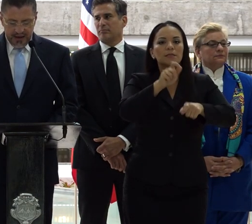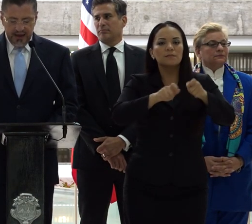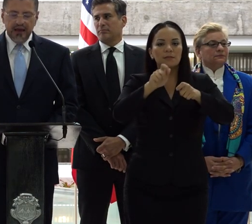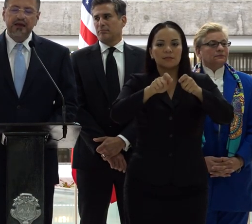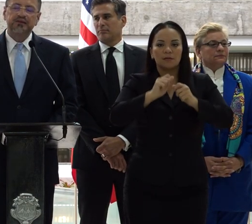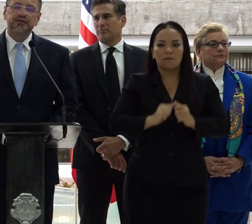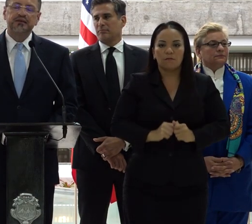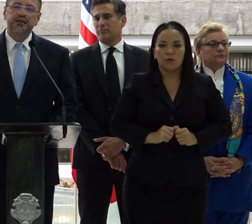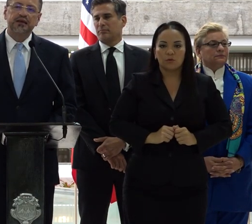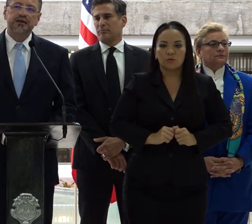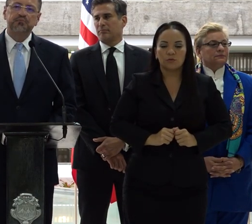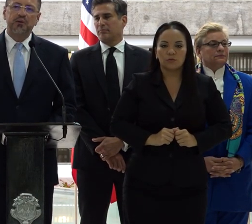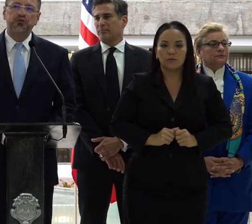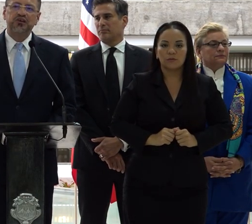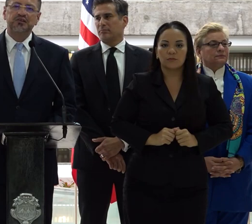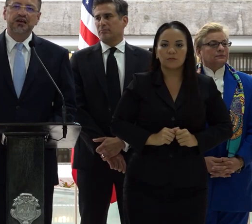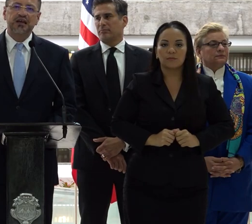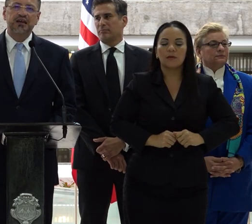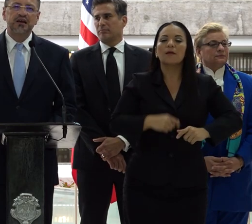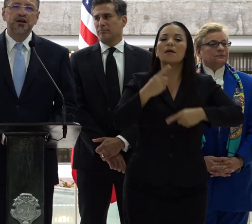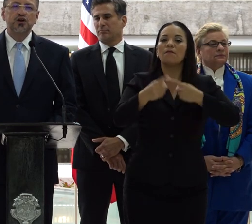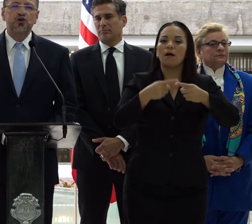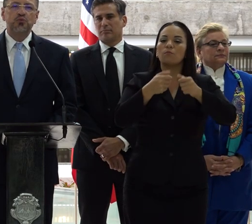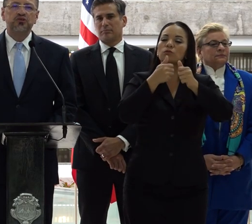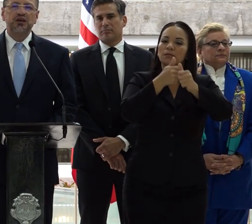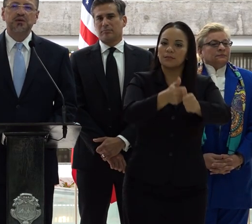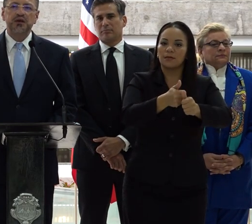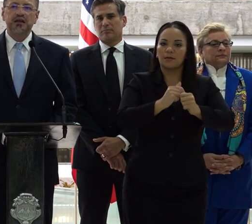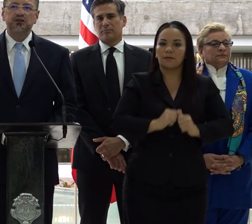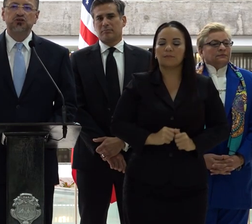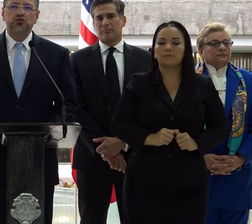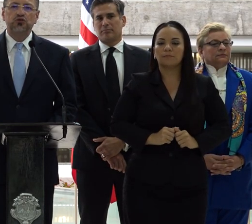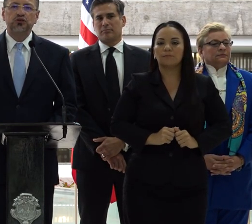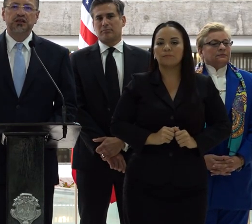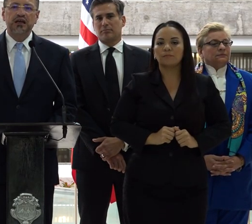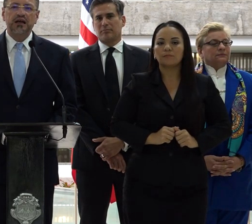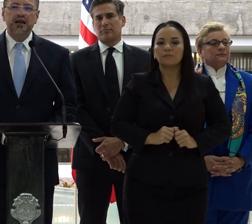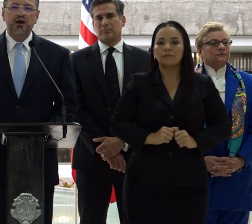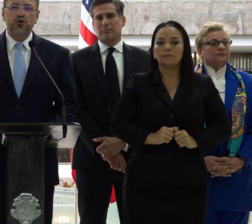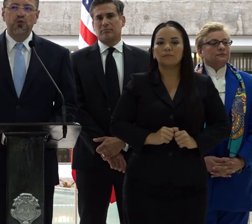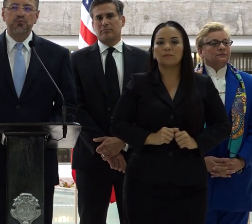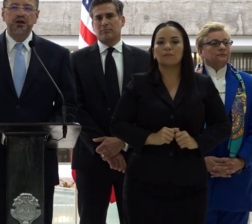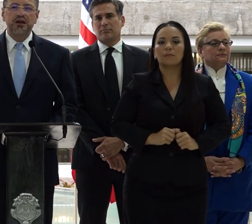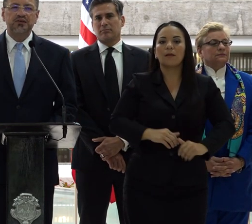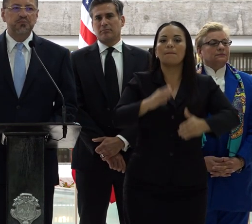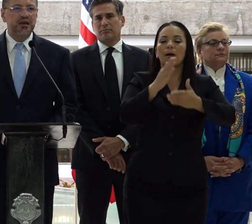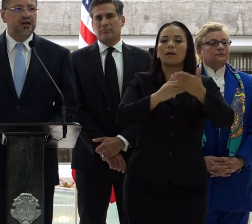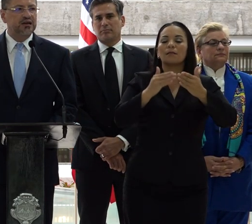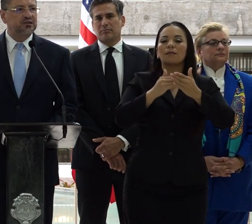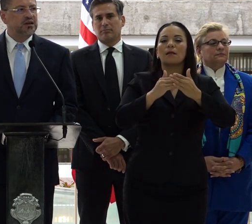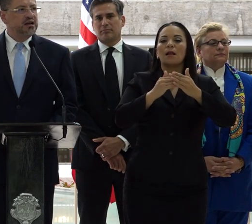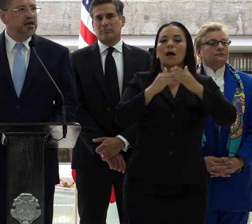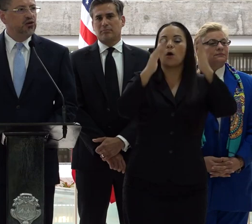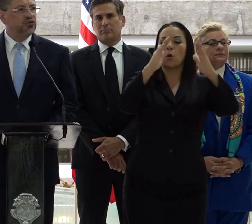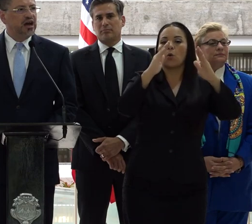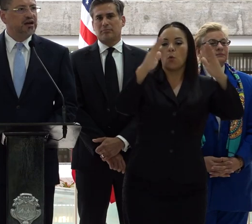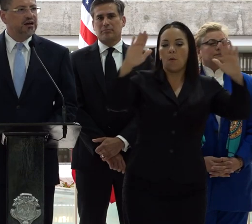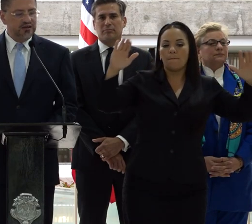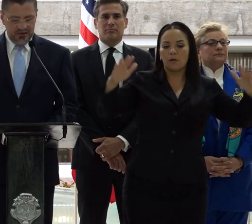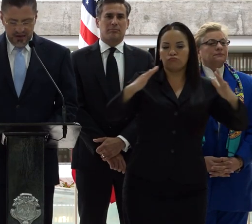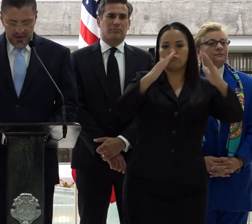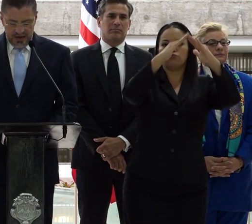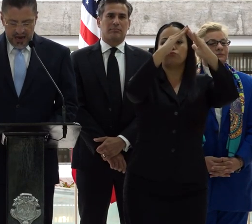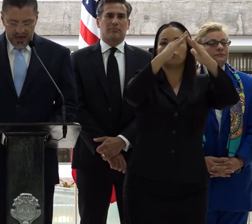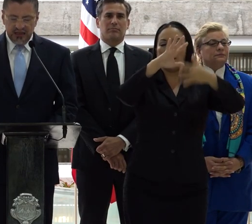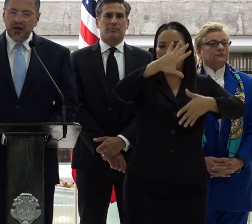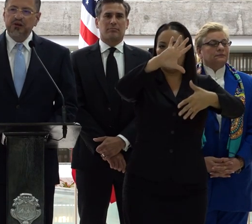que vamos a seguir como seguimiento de la Cumbre de las Américas en Los